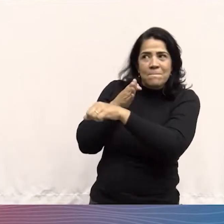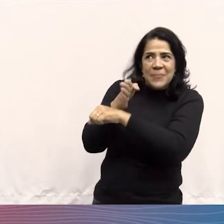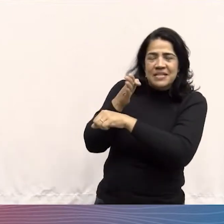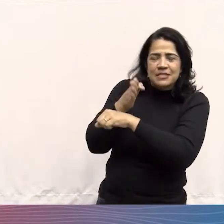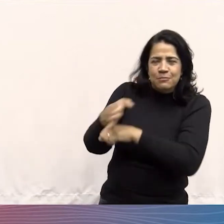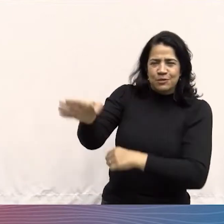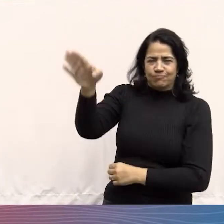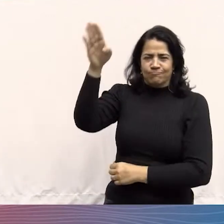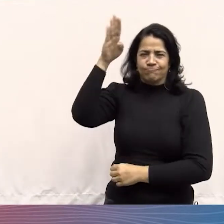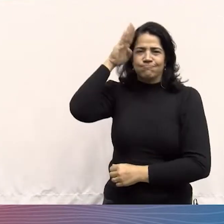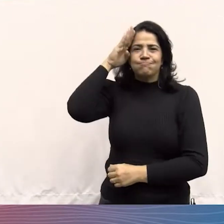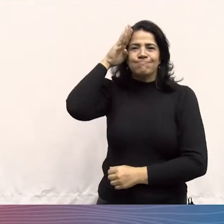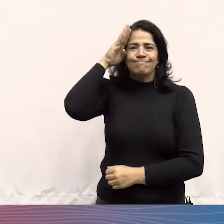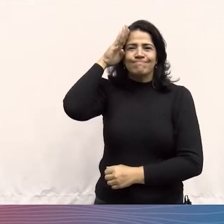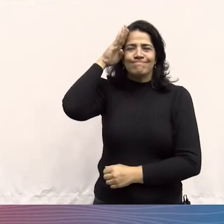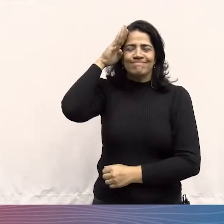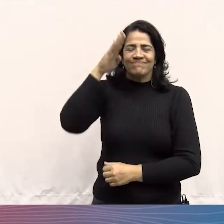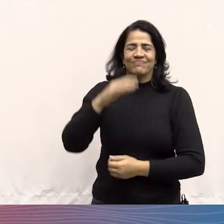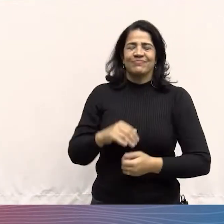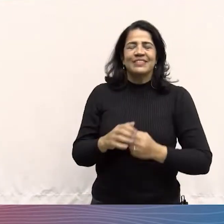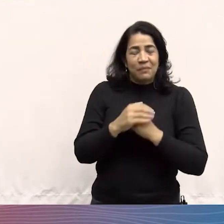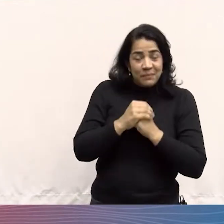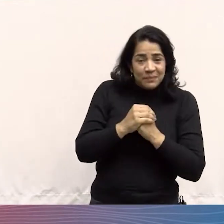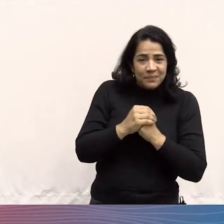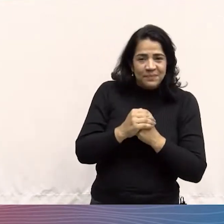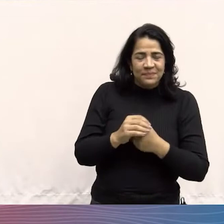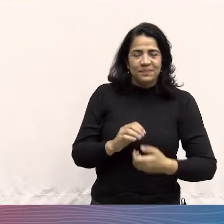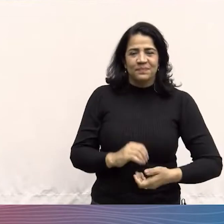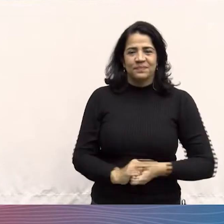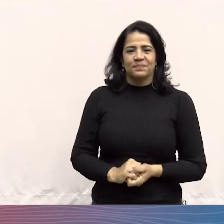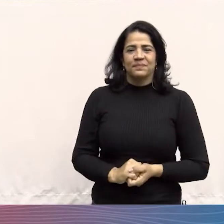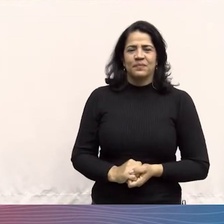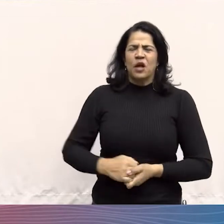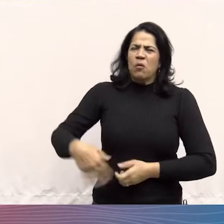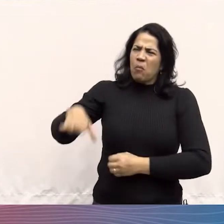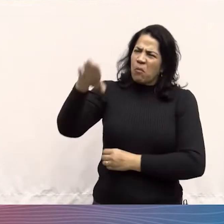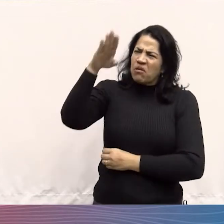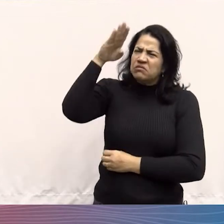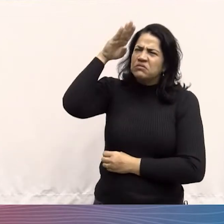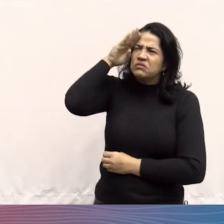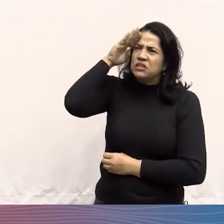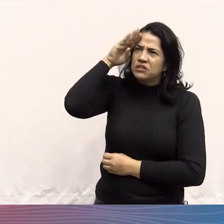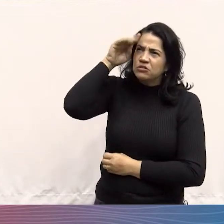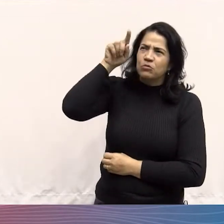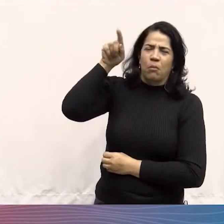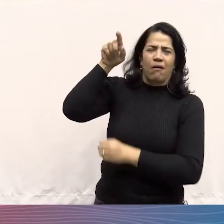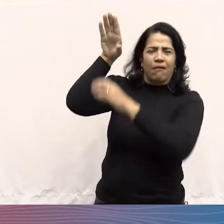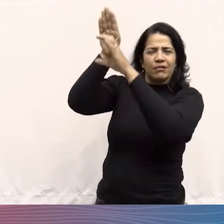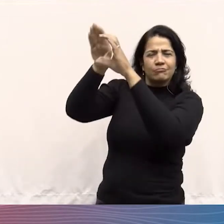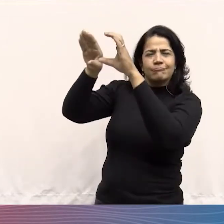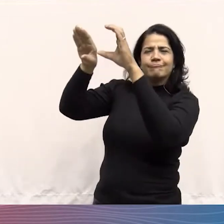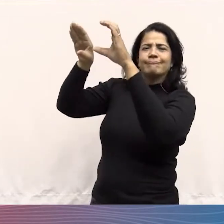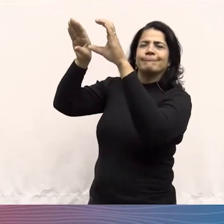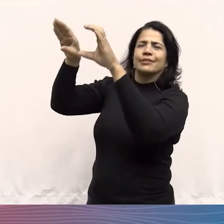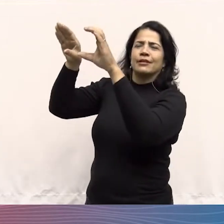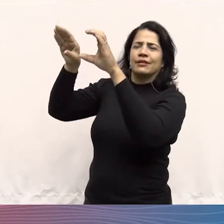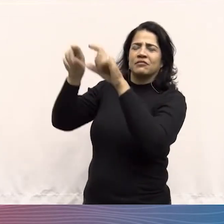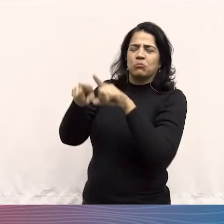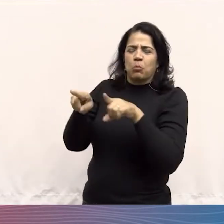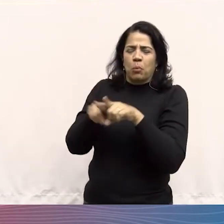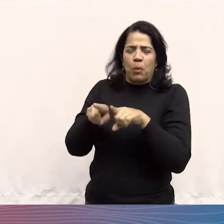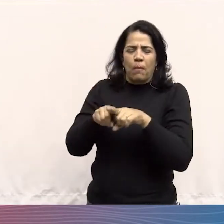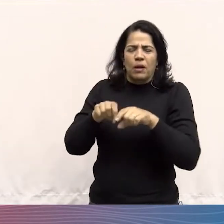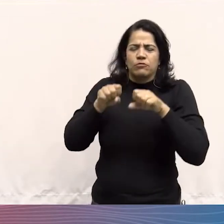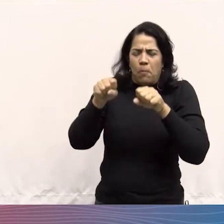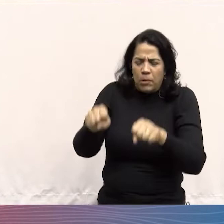isto. Amém? Exércitos que há no céu, montando cavalos brancos, com vestiduras de